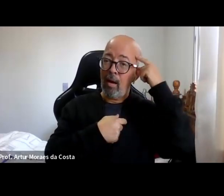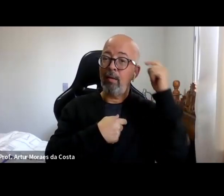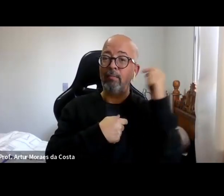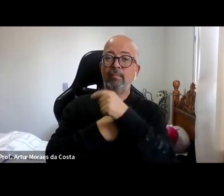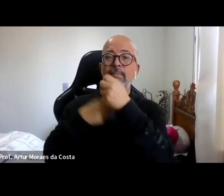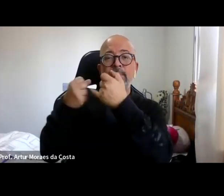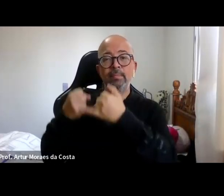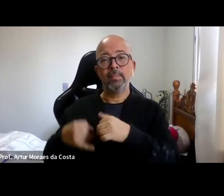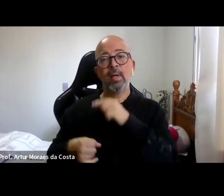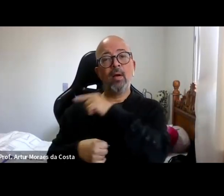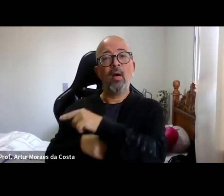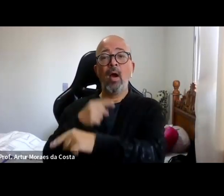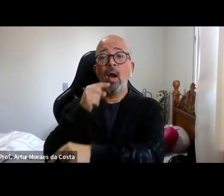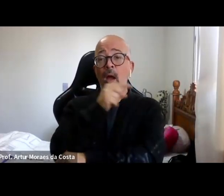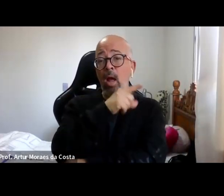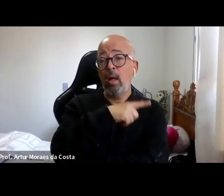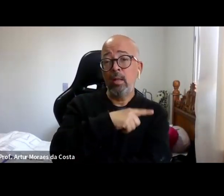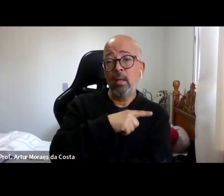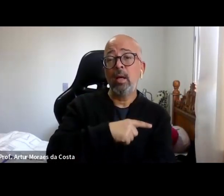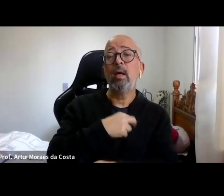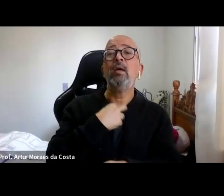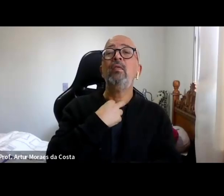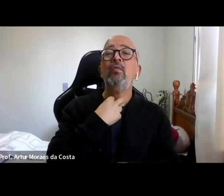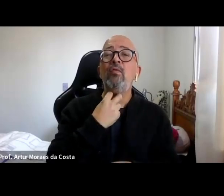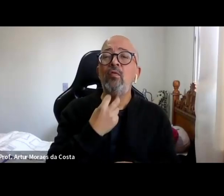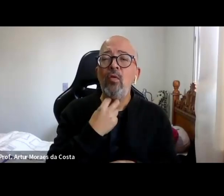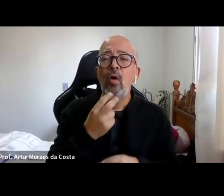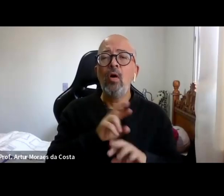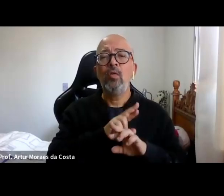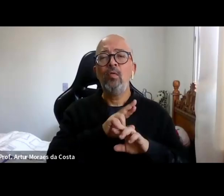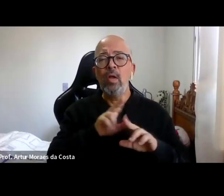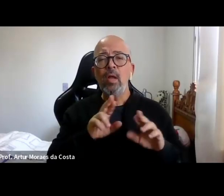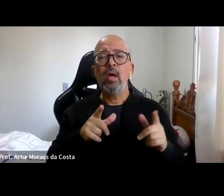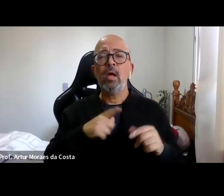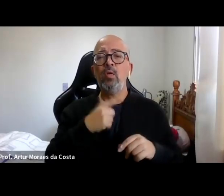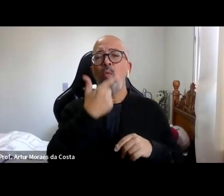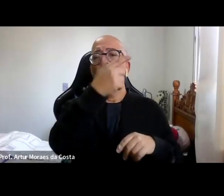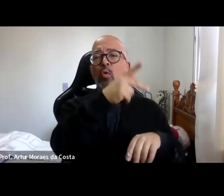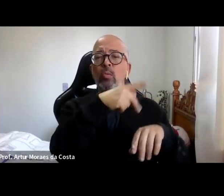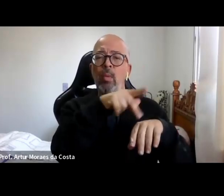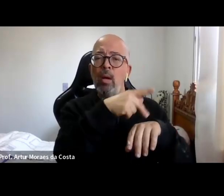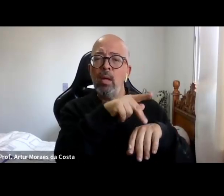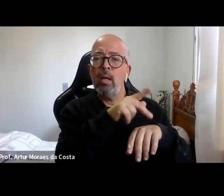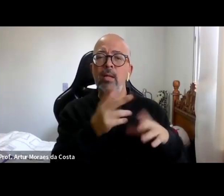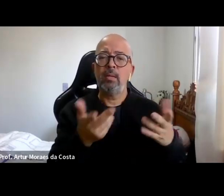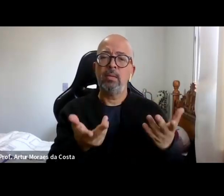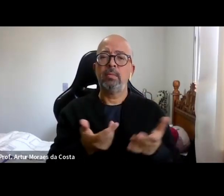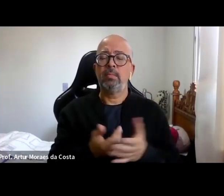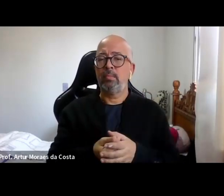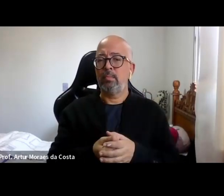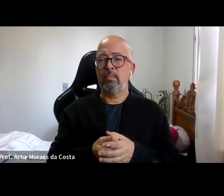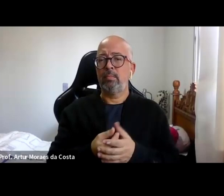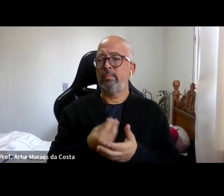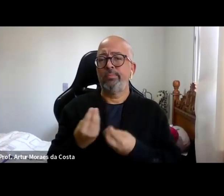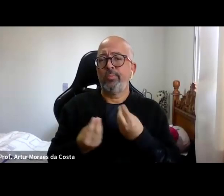podría darles todos los ejemplos de lo que pueda describirse en en en sonido pero lo ajusto